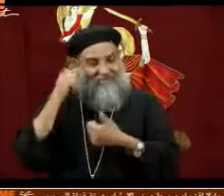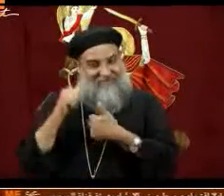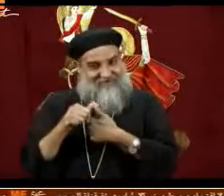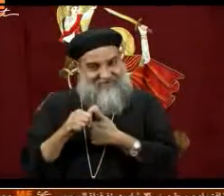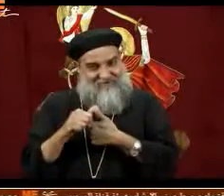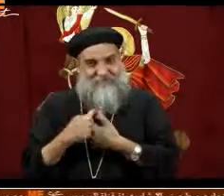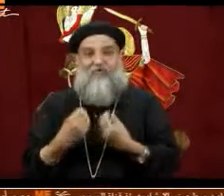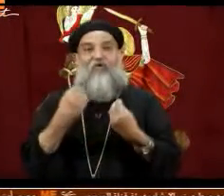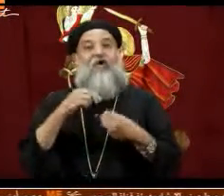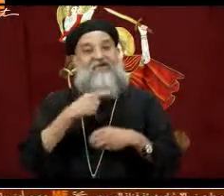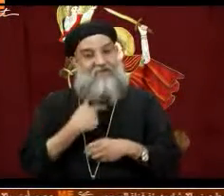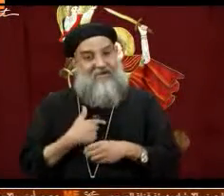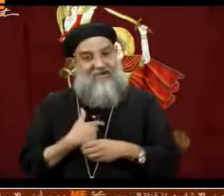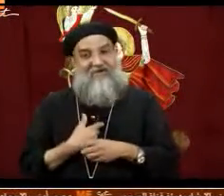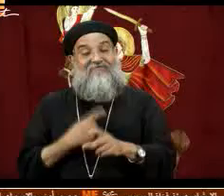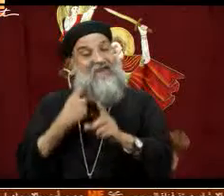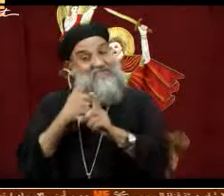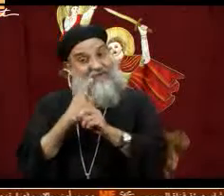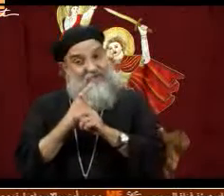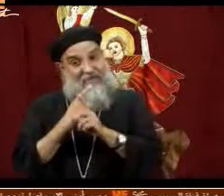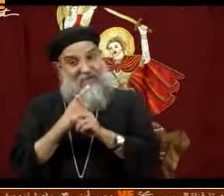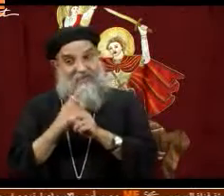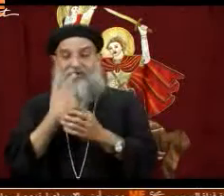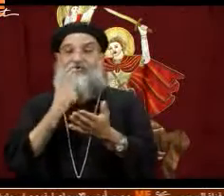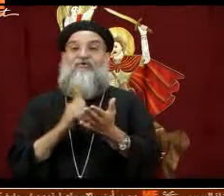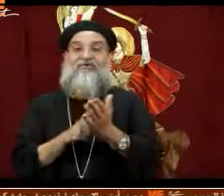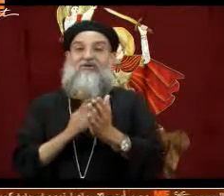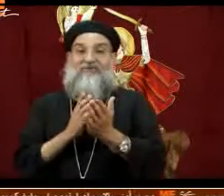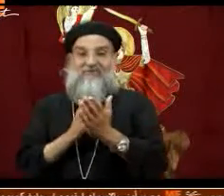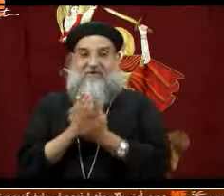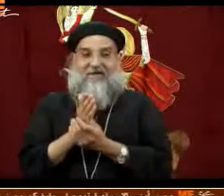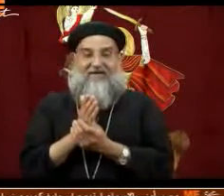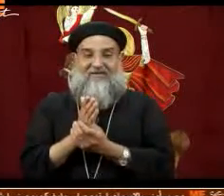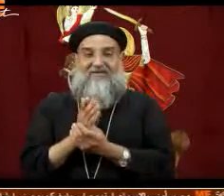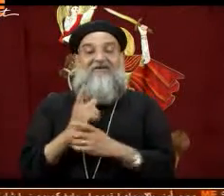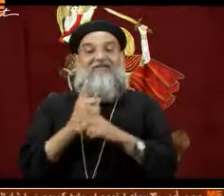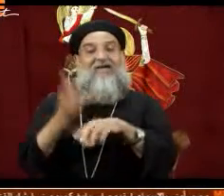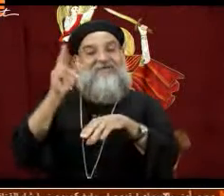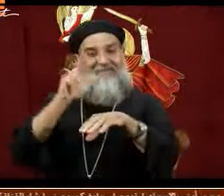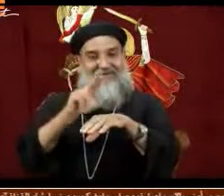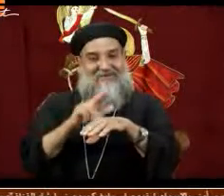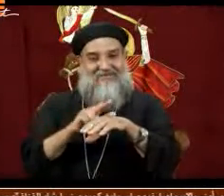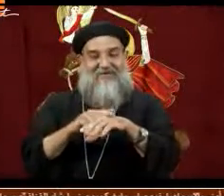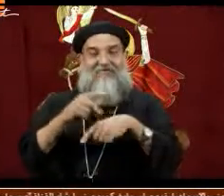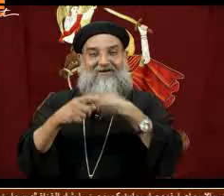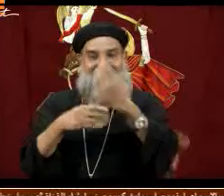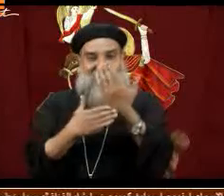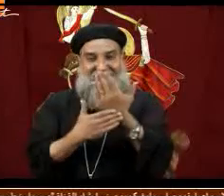ما احنا فاكرين وهو بيحبك، فلازم لما تقابله تكون صادق معاه. نتقابل تاني المرة الجاية